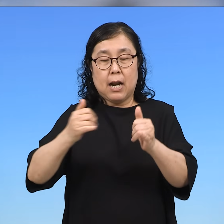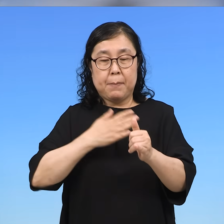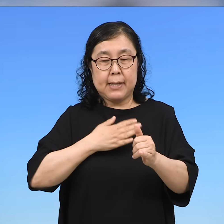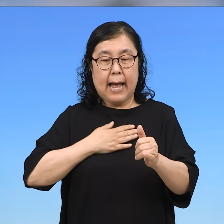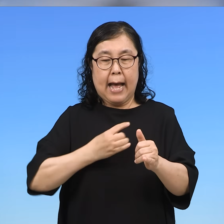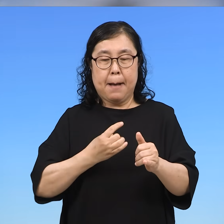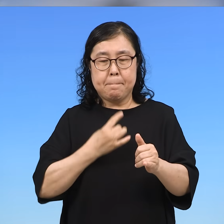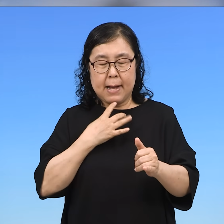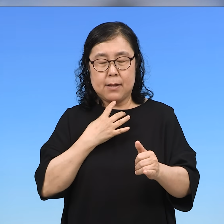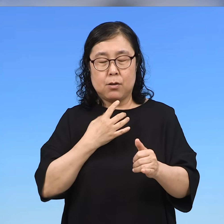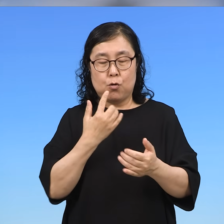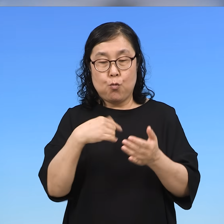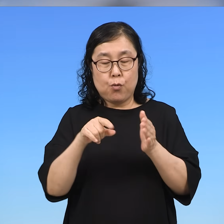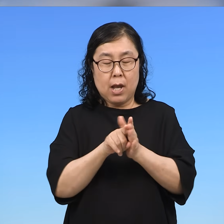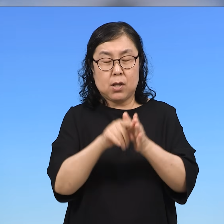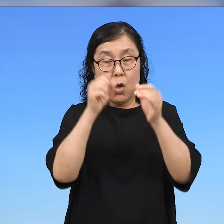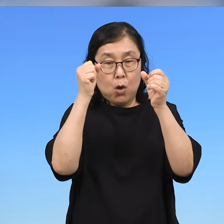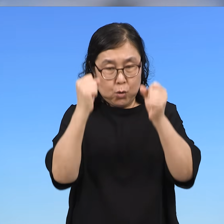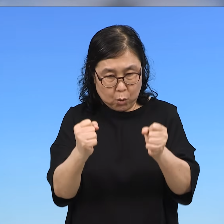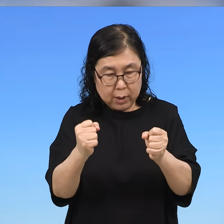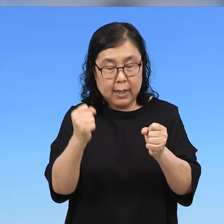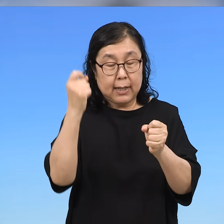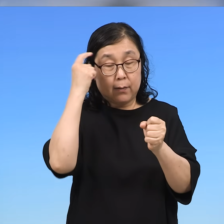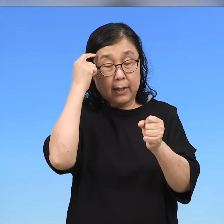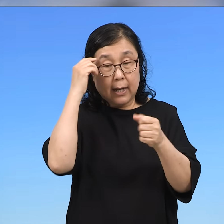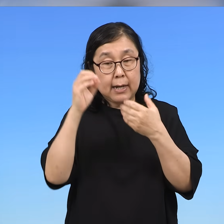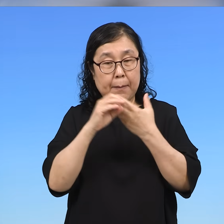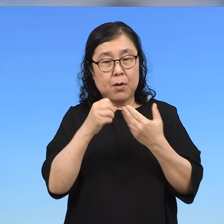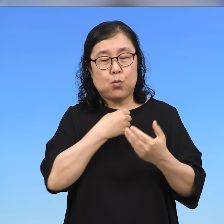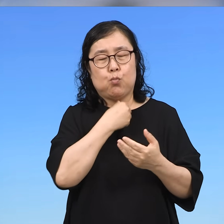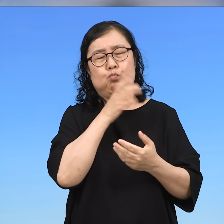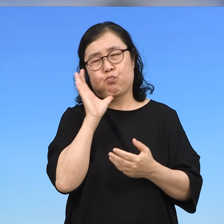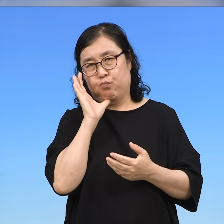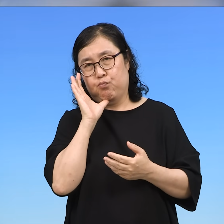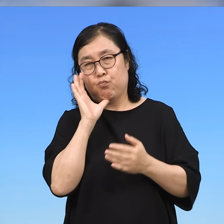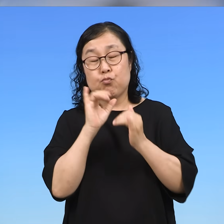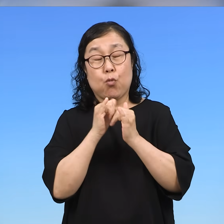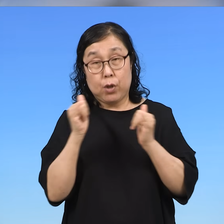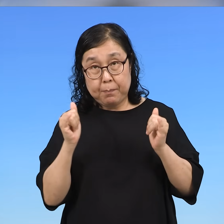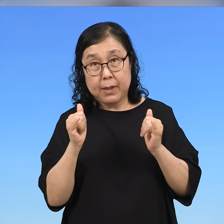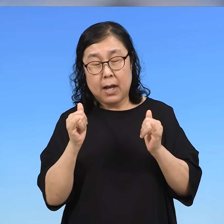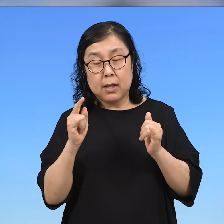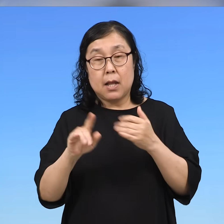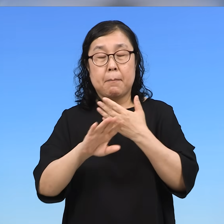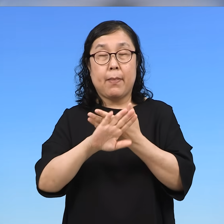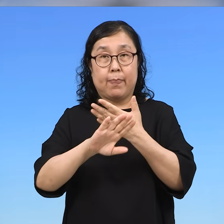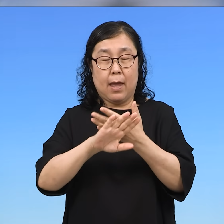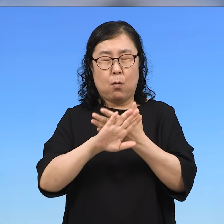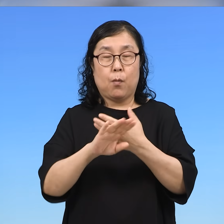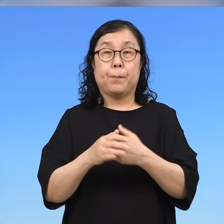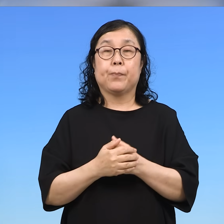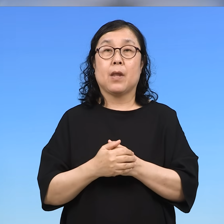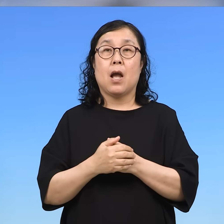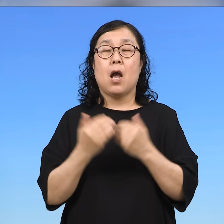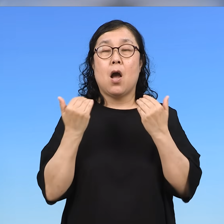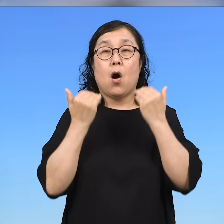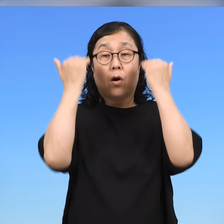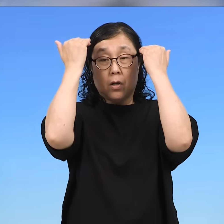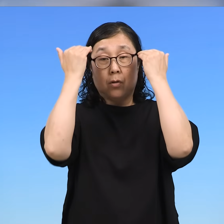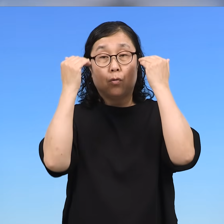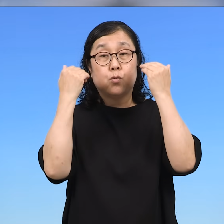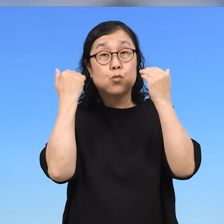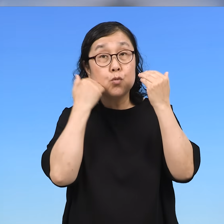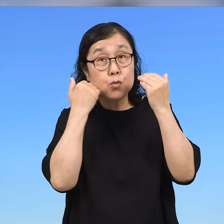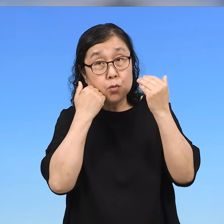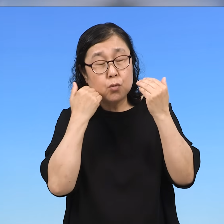위해 존재한다고 생각하는 사람, 그러니까 이런 사람이 노인이고요. 여기에 반해서